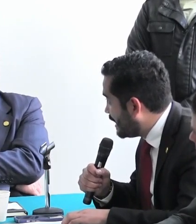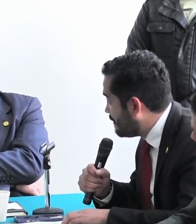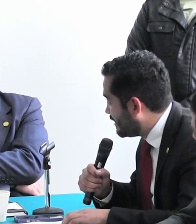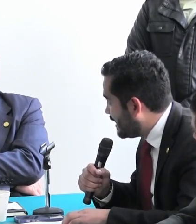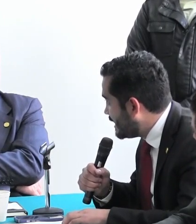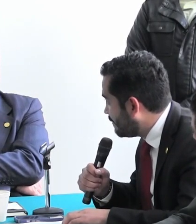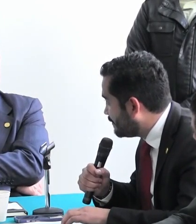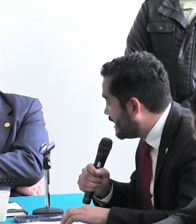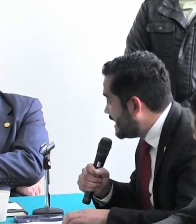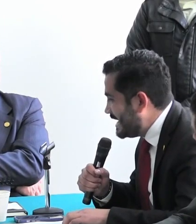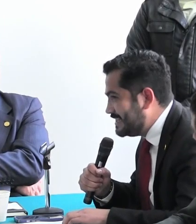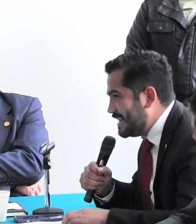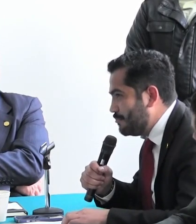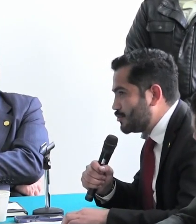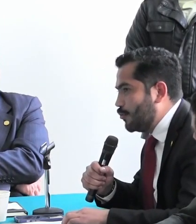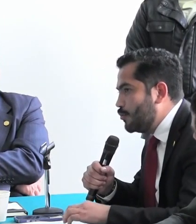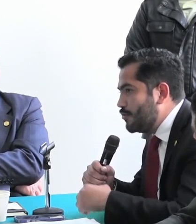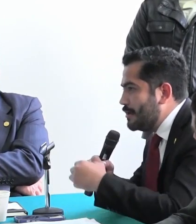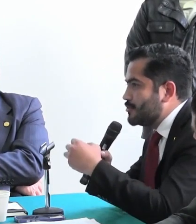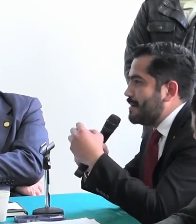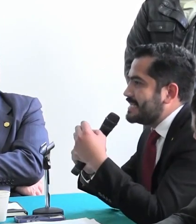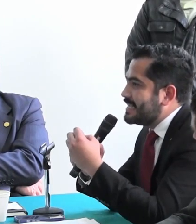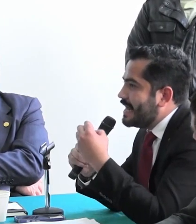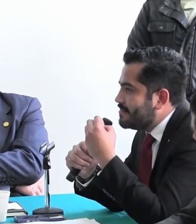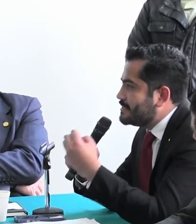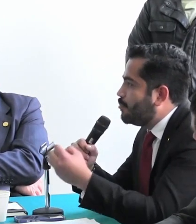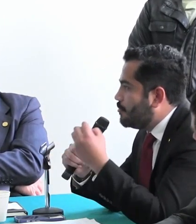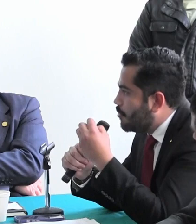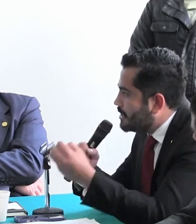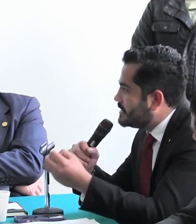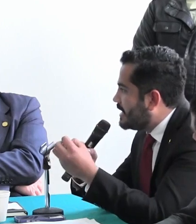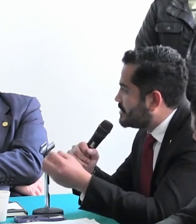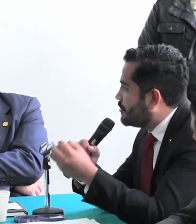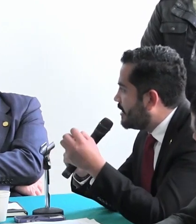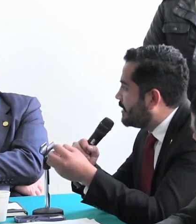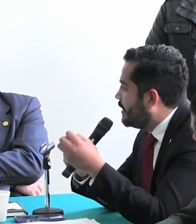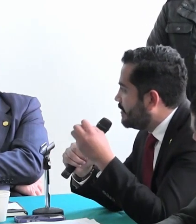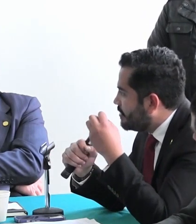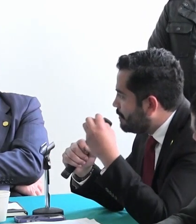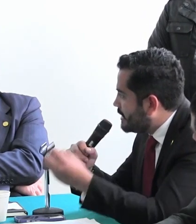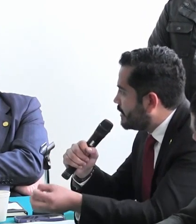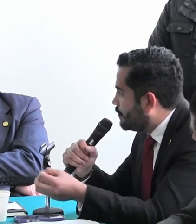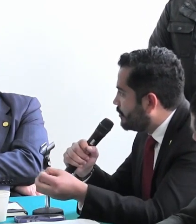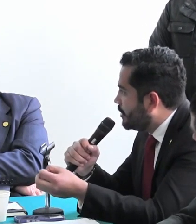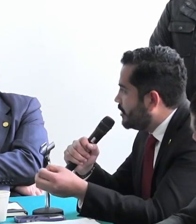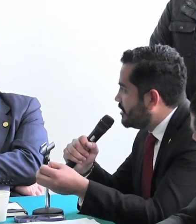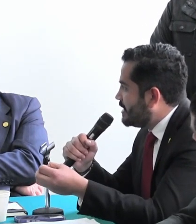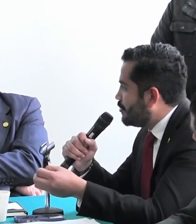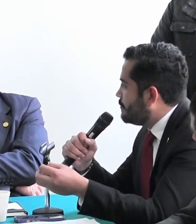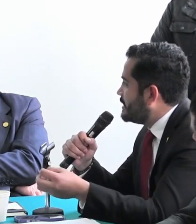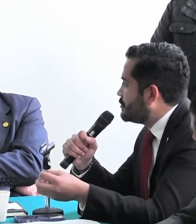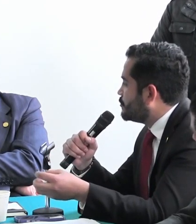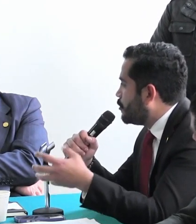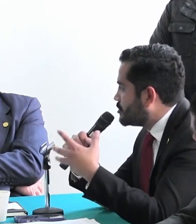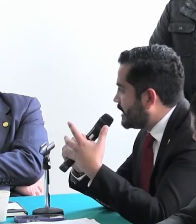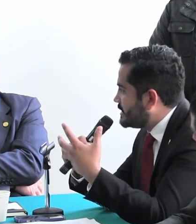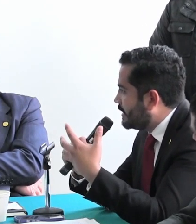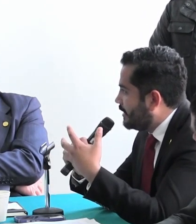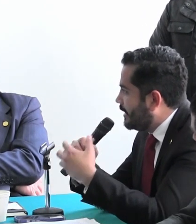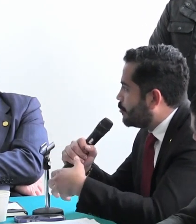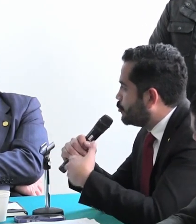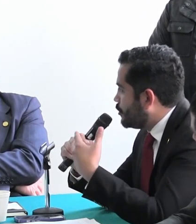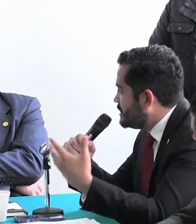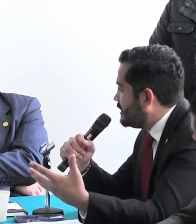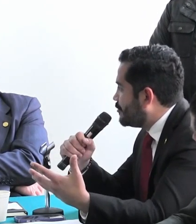el río de la Magdalena, y tenemos uno de los más grandes pulmones de la Ciudad de México, teniendo diversos